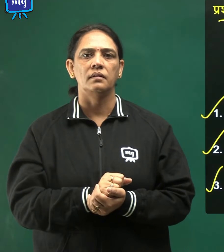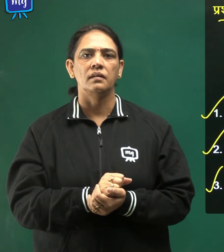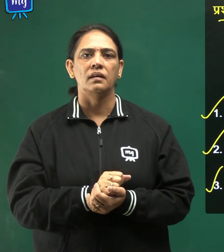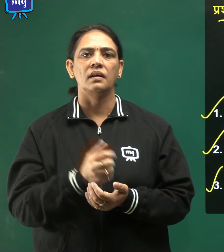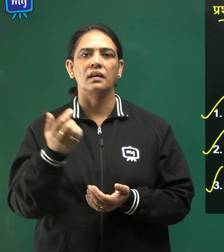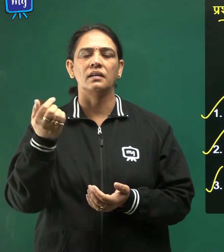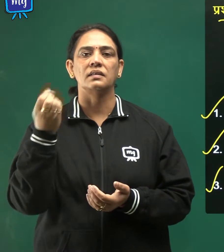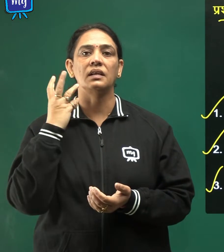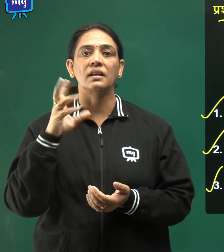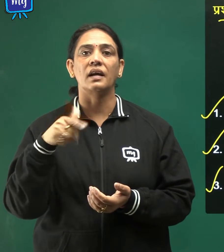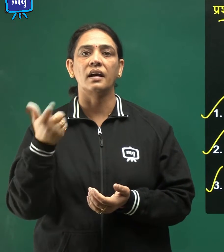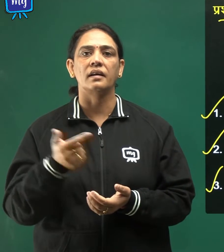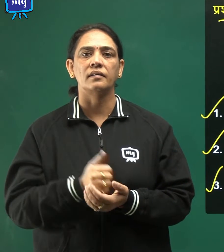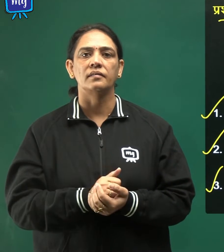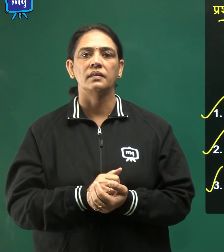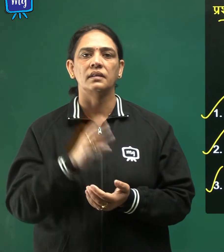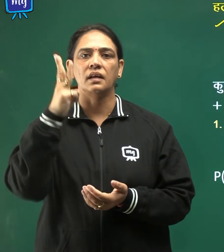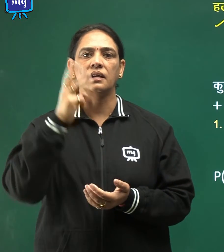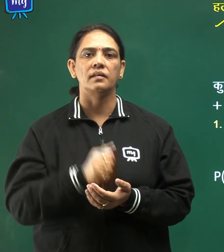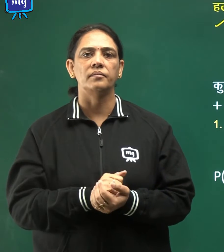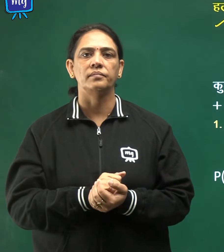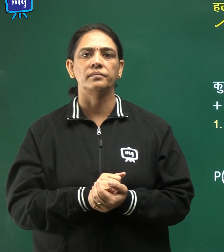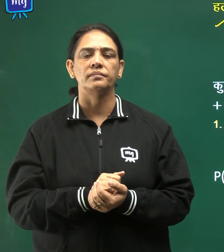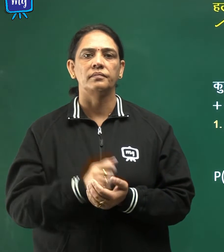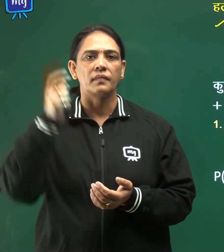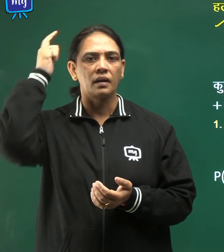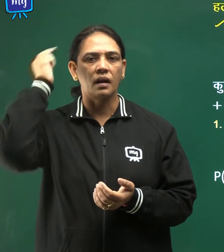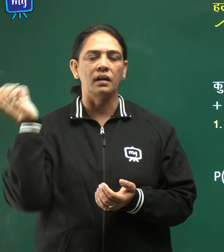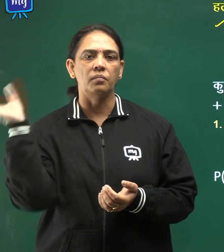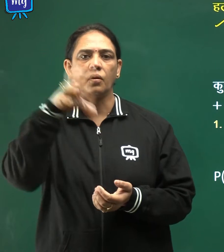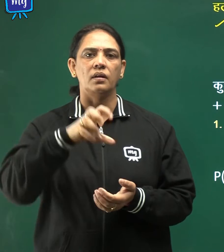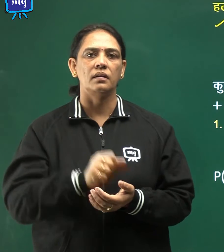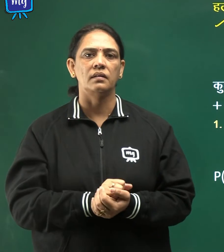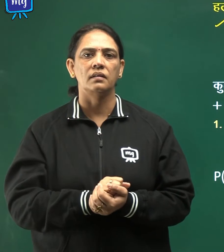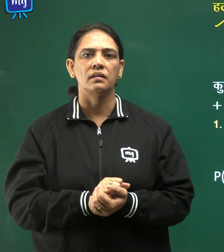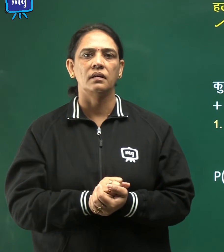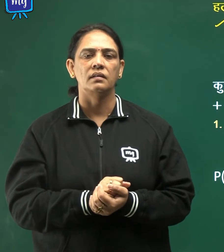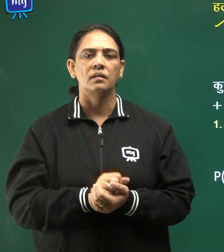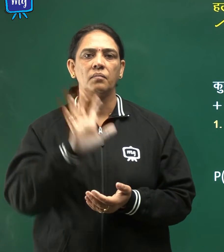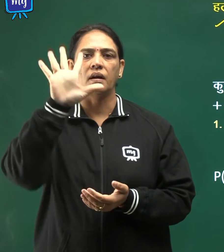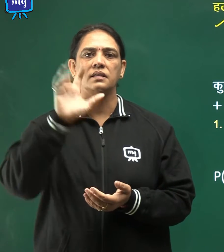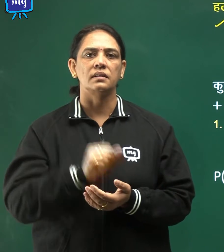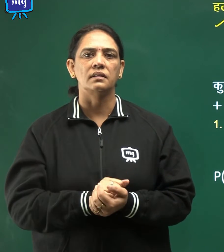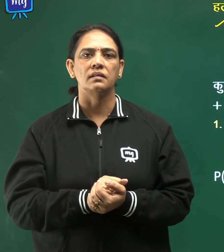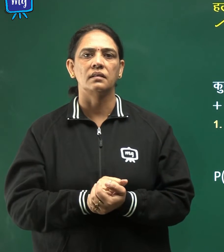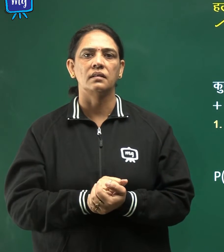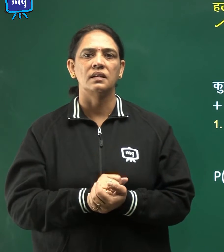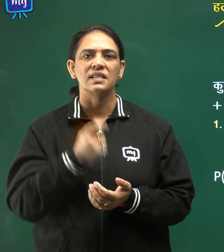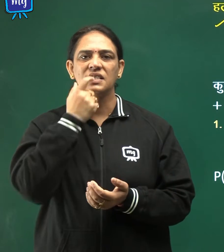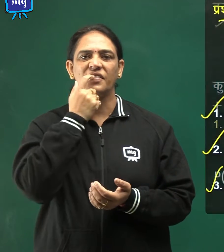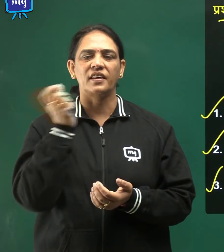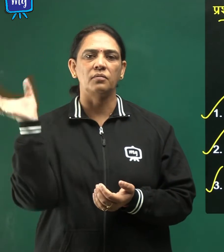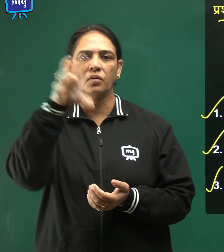कितनी है? 3। काली गेंदें 5, सफ़ेद